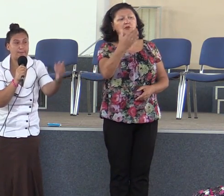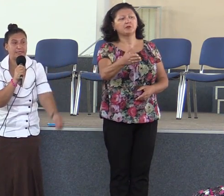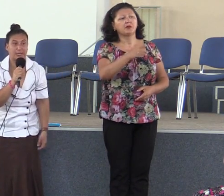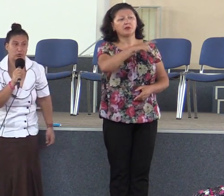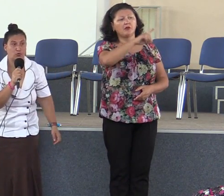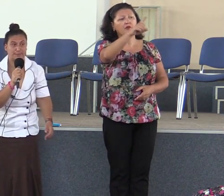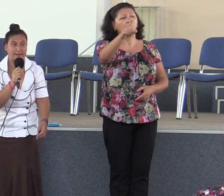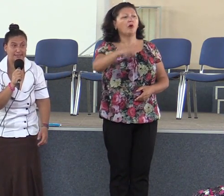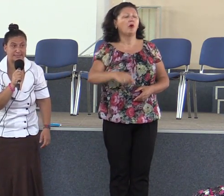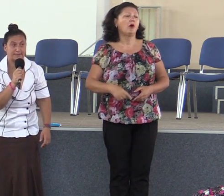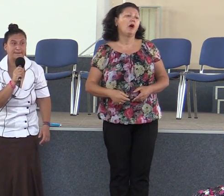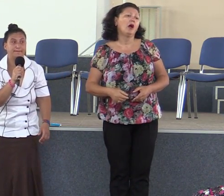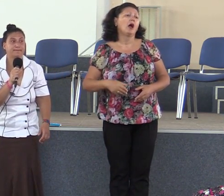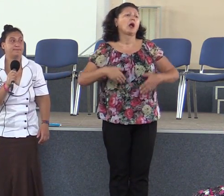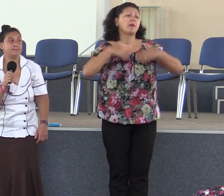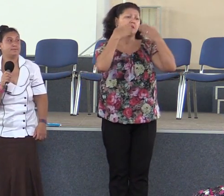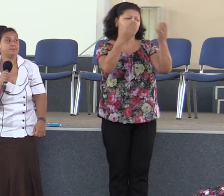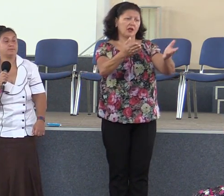vouă că mi-ați dat o nouă speranță.